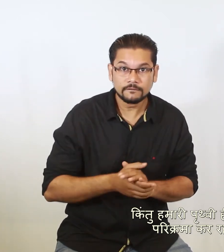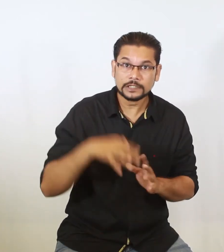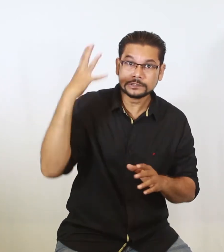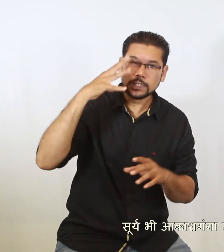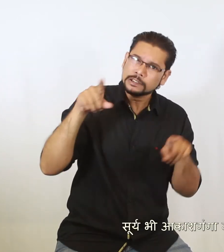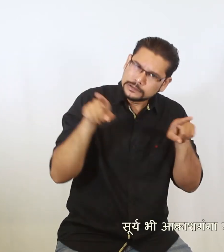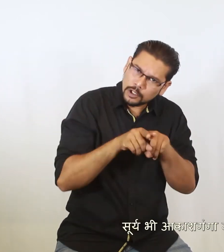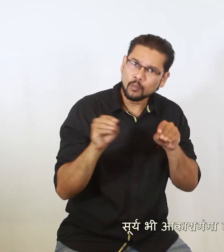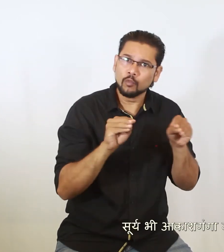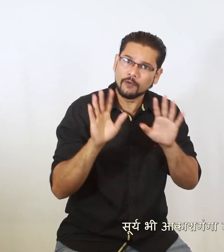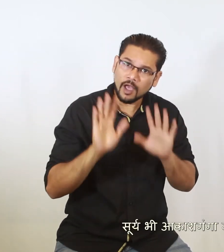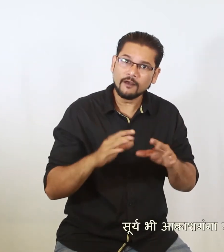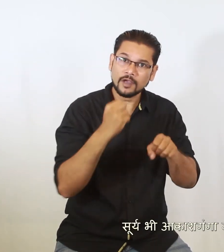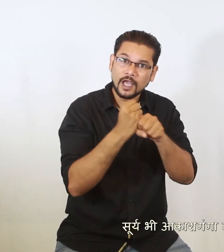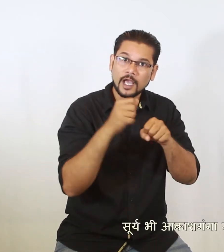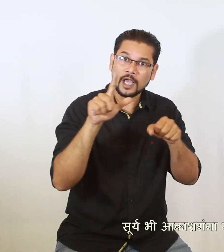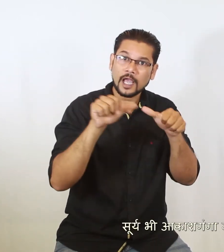सूर्य भी आकाज गंगा में घूमता है